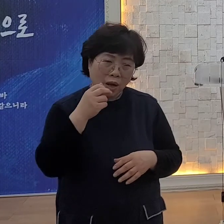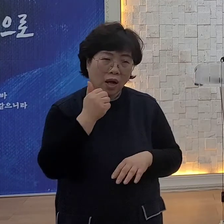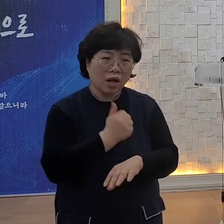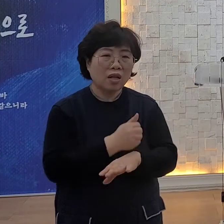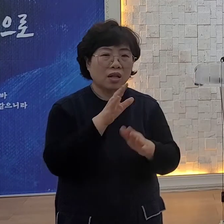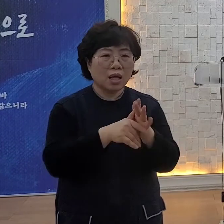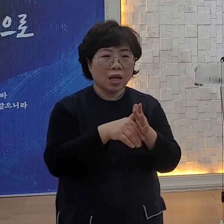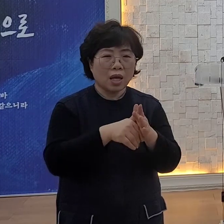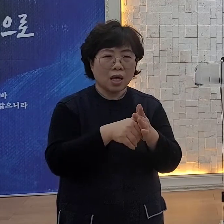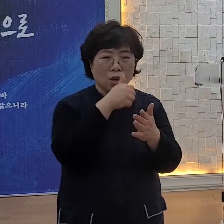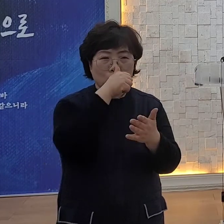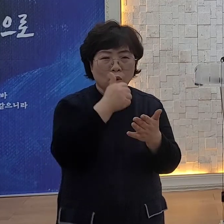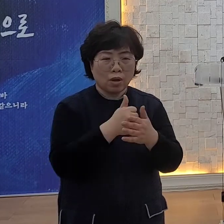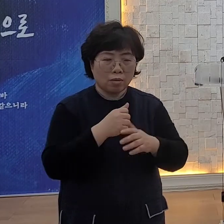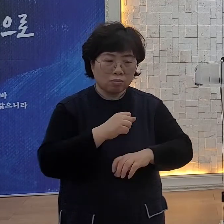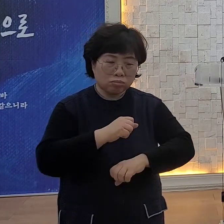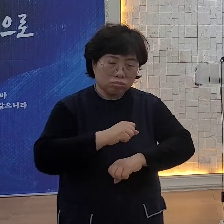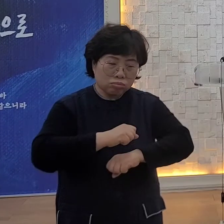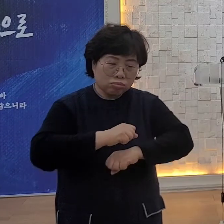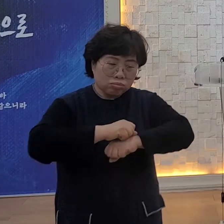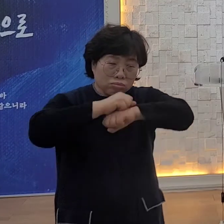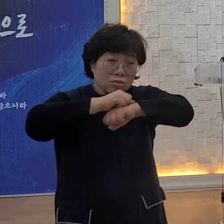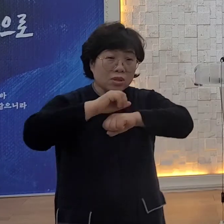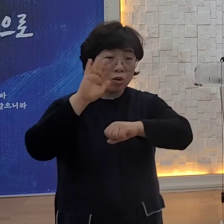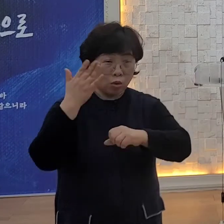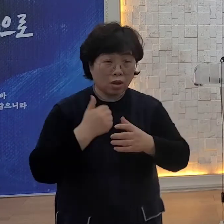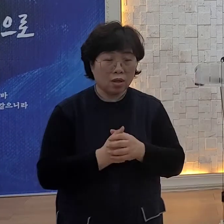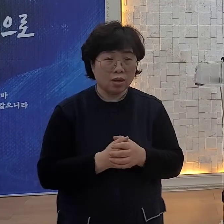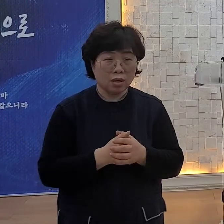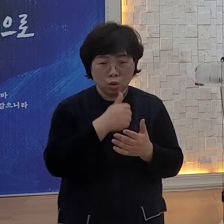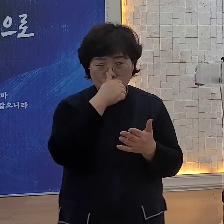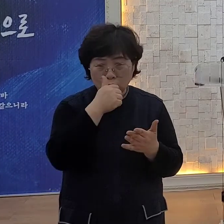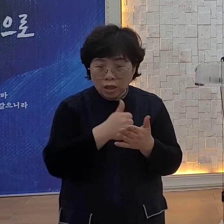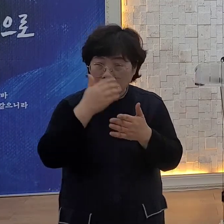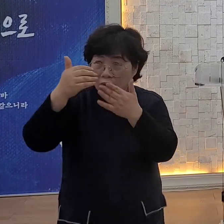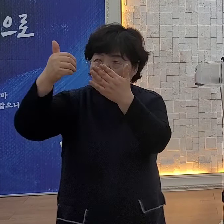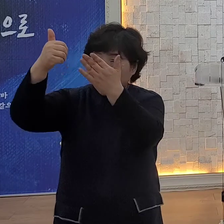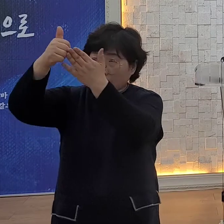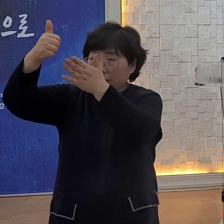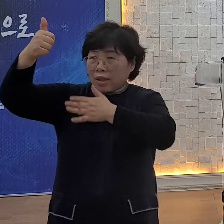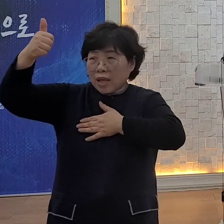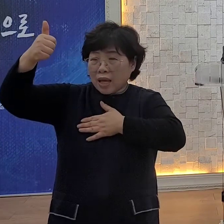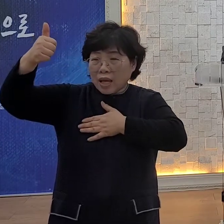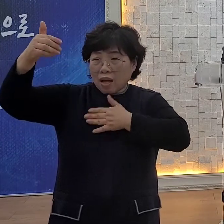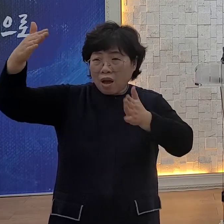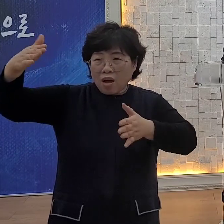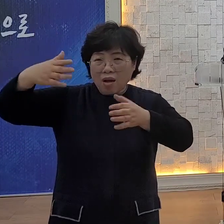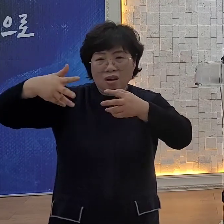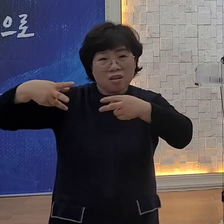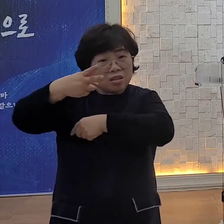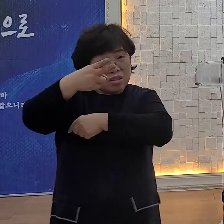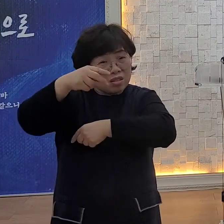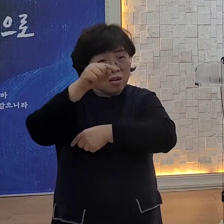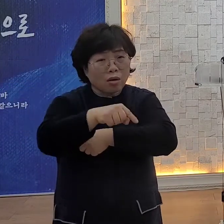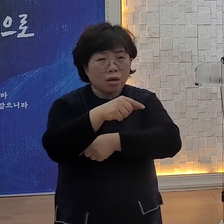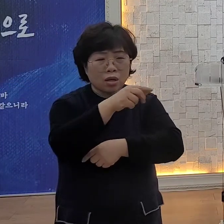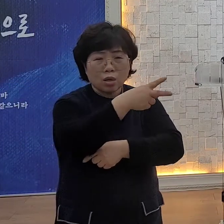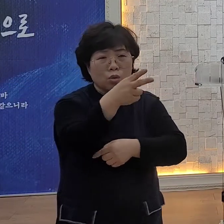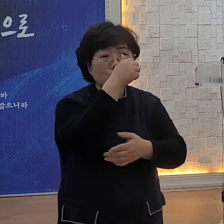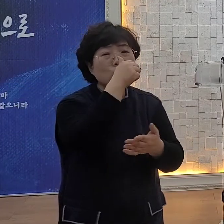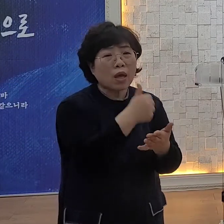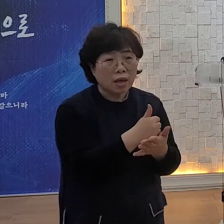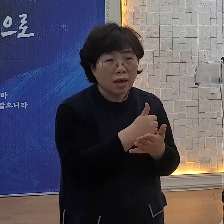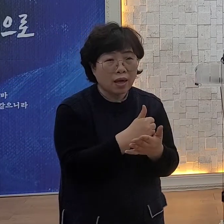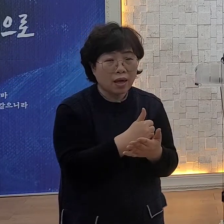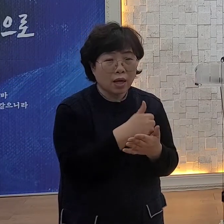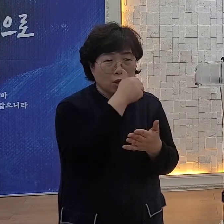죄가 우리에게 자꾸 쌓이잖아요. 죄라는 것 자체가 하나님과의 우리 사이의 관계를 끊어지게 만드는 게 죄란 말이에요.